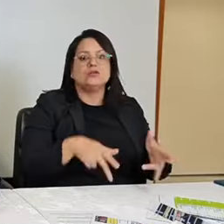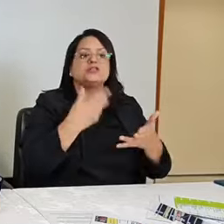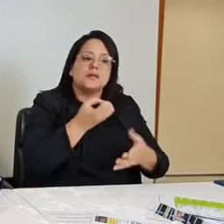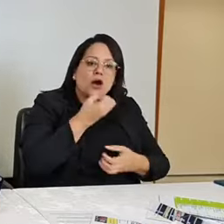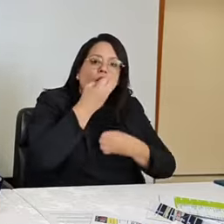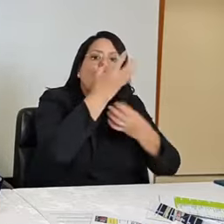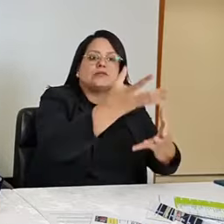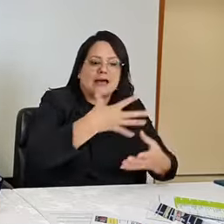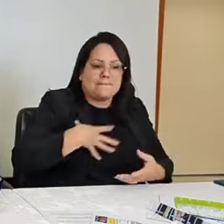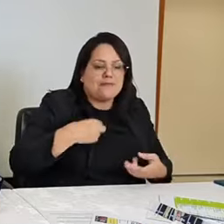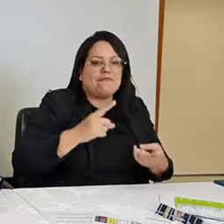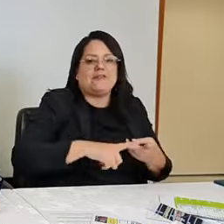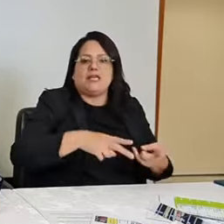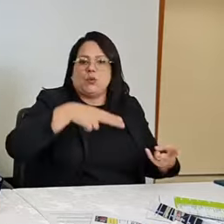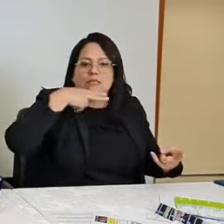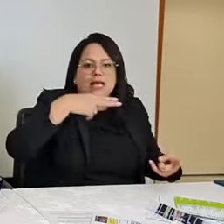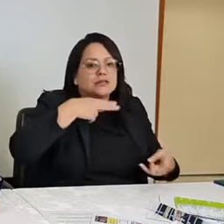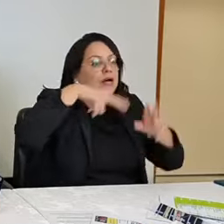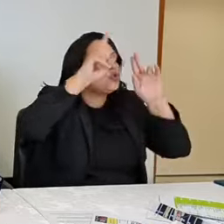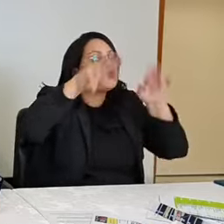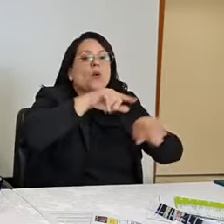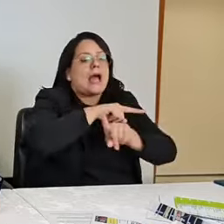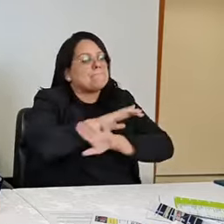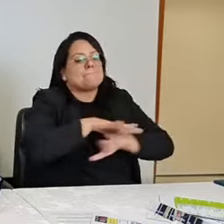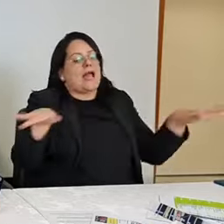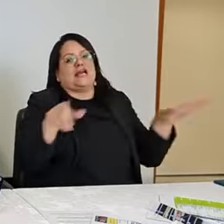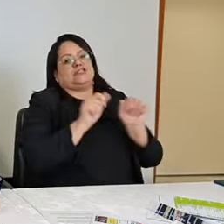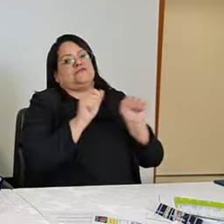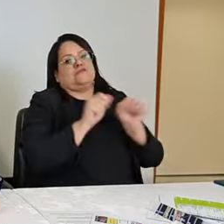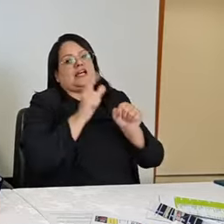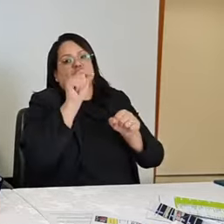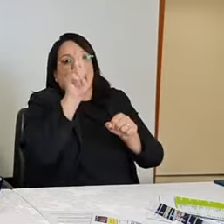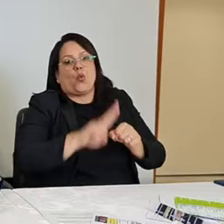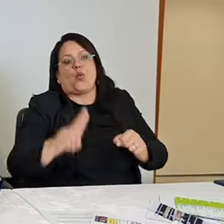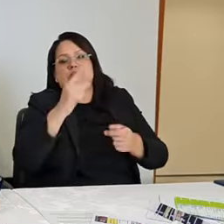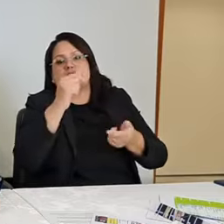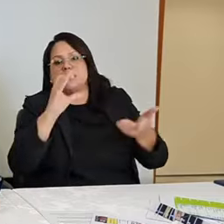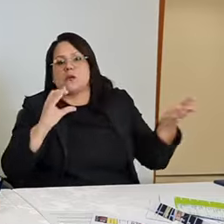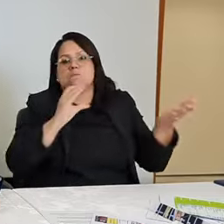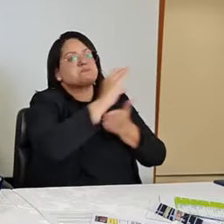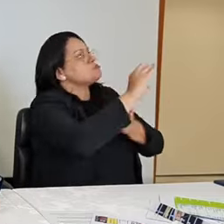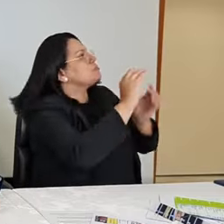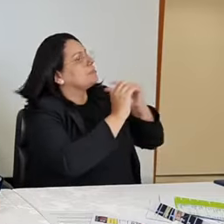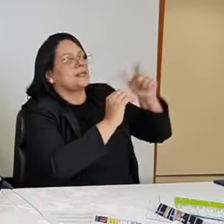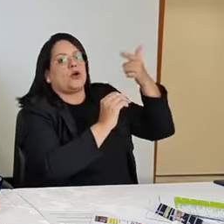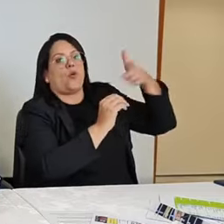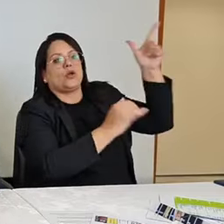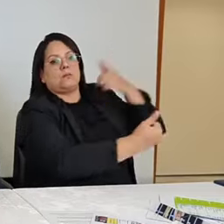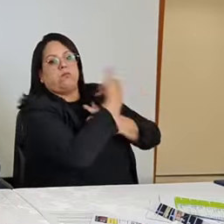para neto, para que isso jamais se repita no Brasil, um uso indevido de uma instituição de 70 anos como o BNDES.